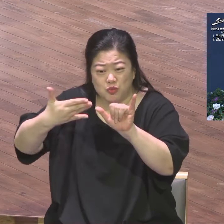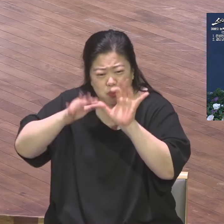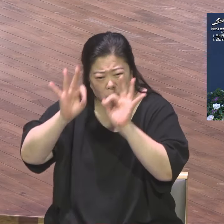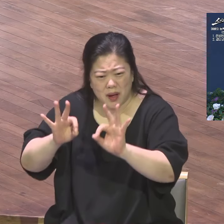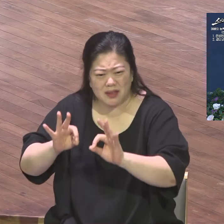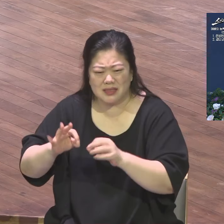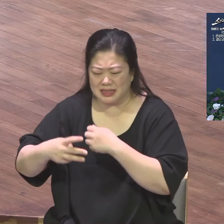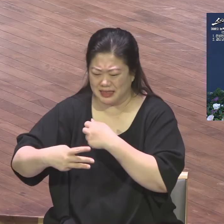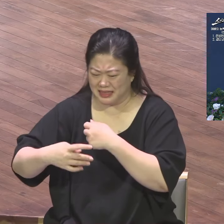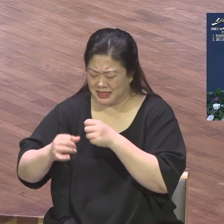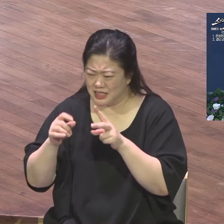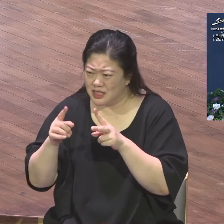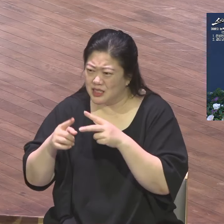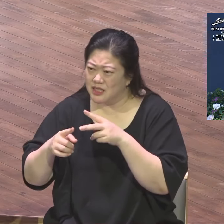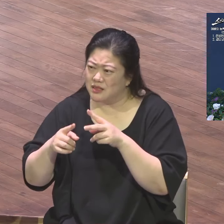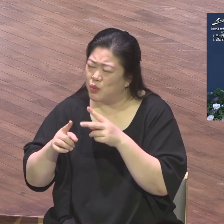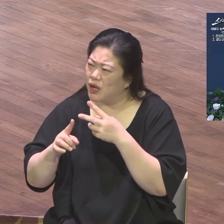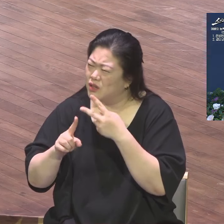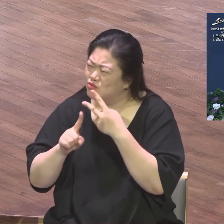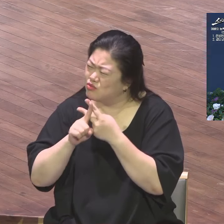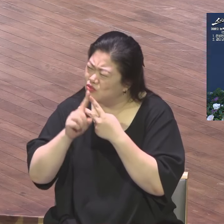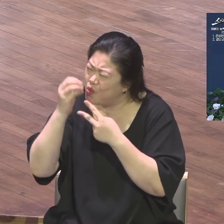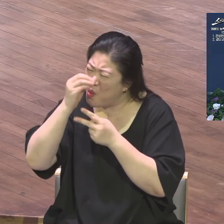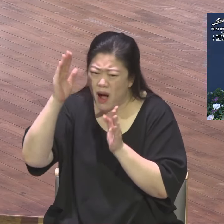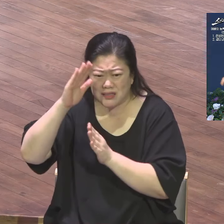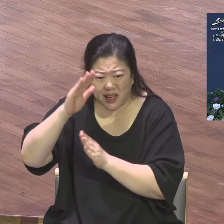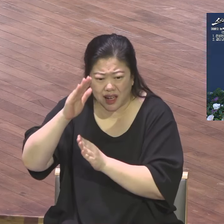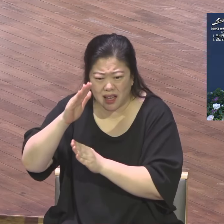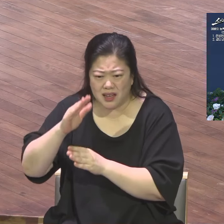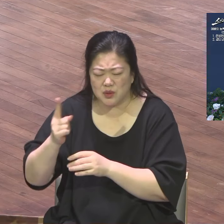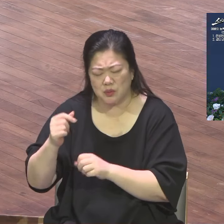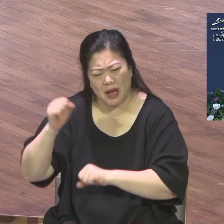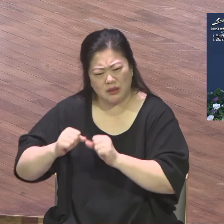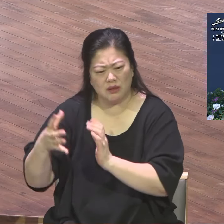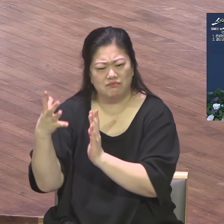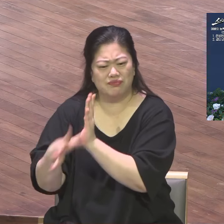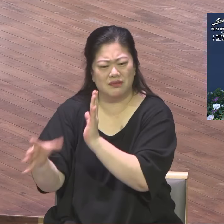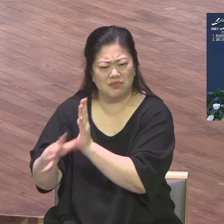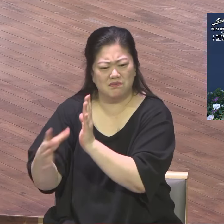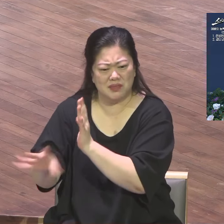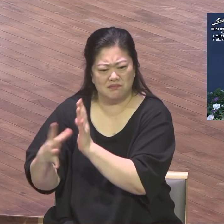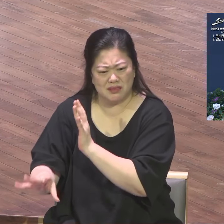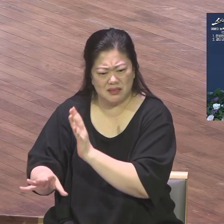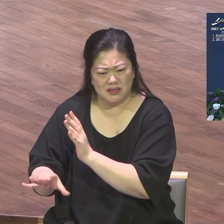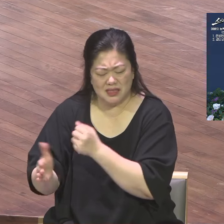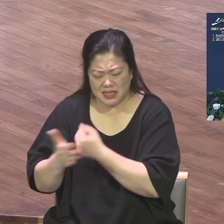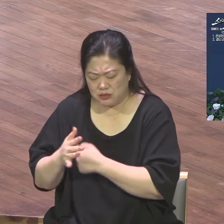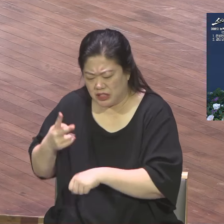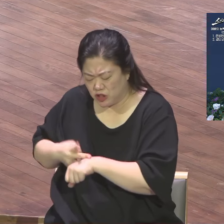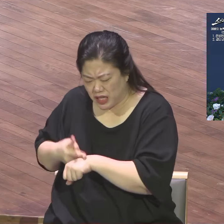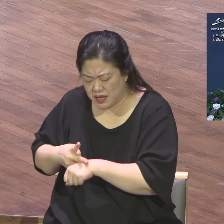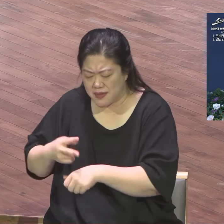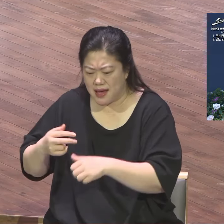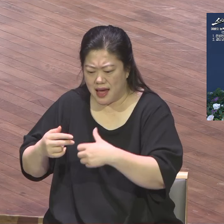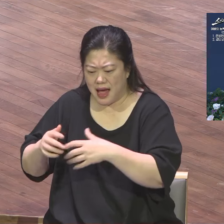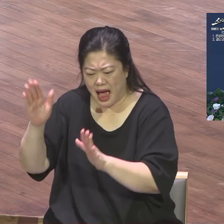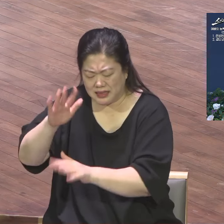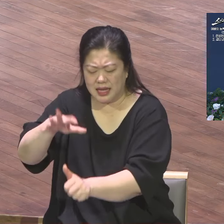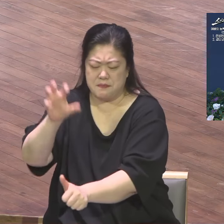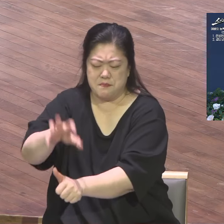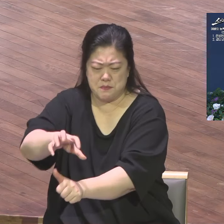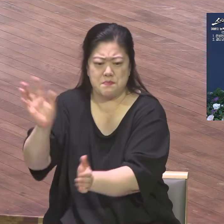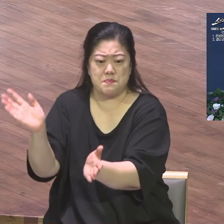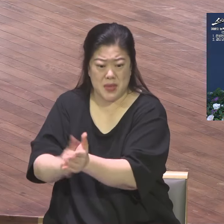애들 있잖아요. 교육 좀 했더니 이거 학부형하고 같이 왔어. 막 그냥 그 이렇게 고소를 해가지고 지금 얼음 당하는 기도 받으러